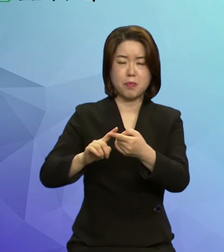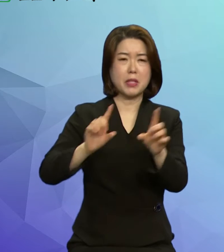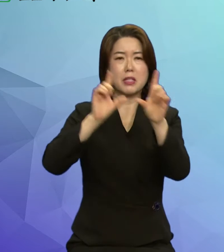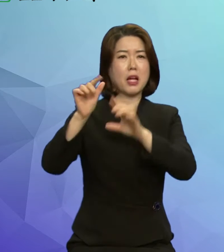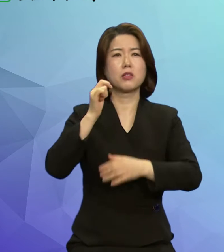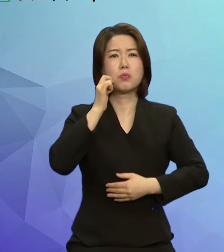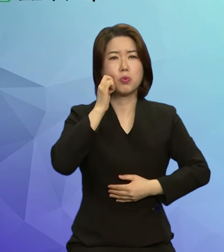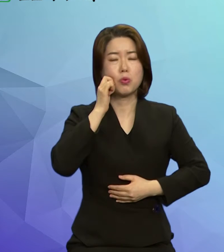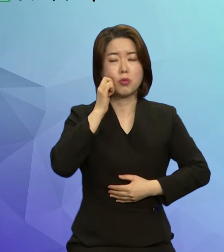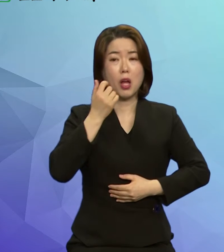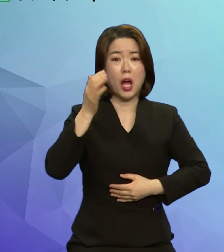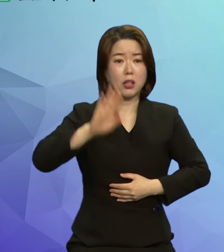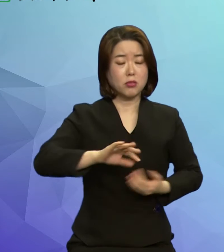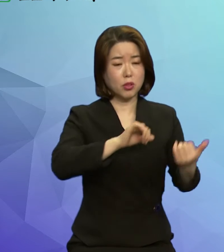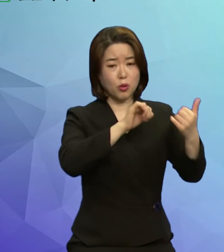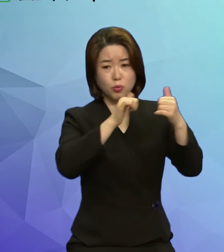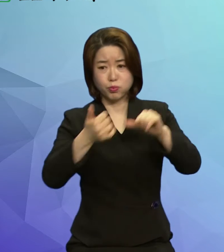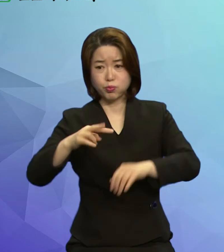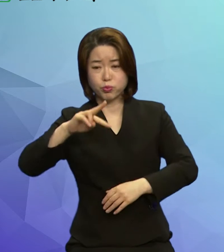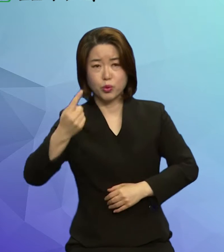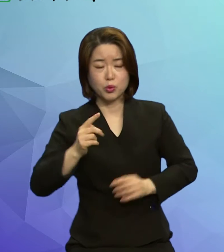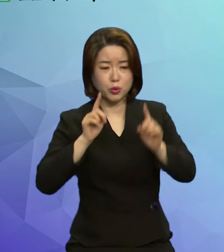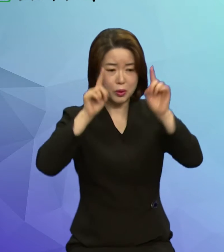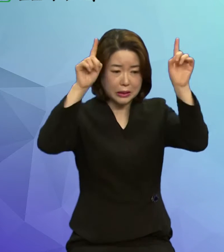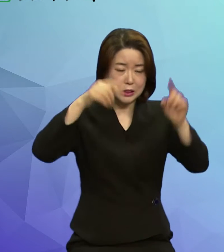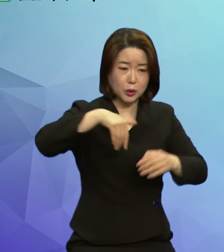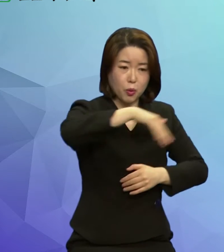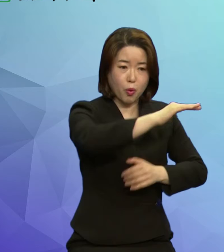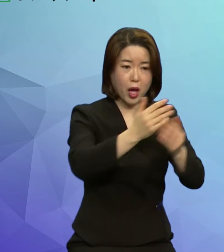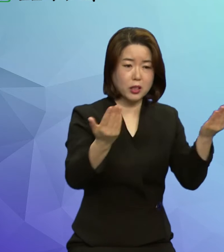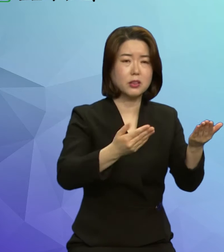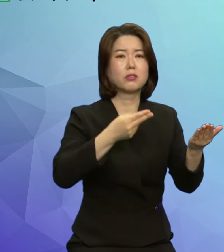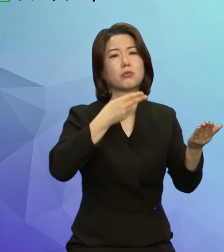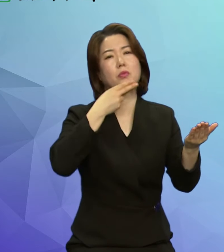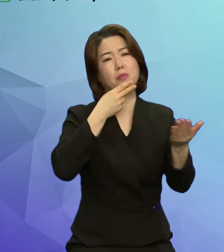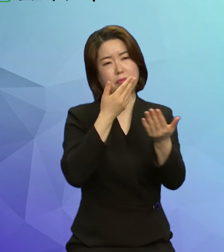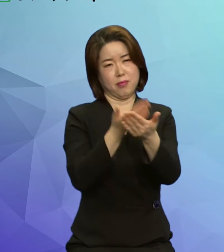사는데 죽어서까지 지옥 가는 일 없게 해주세요.